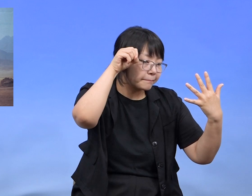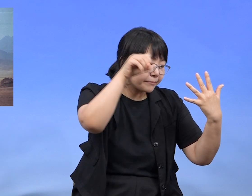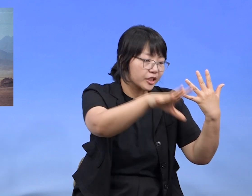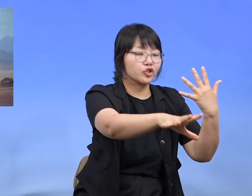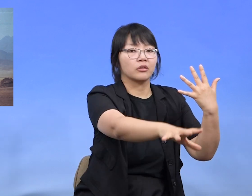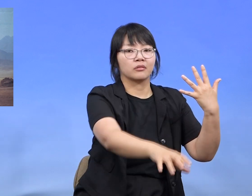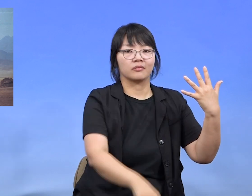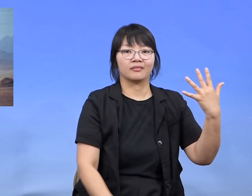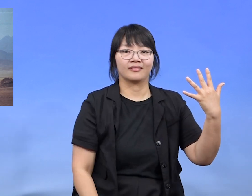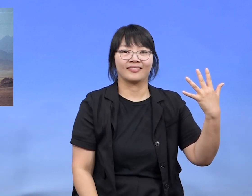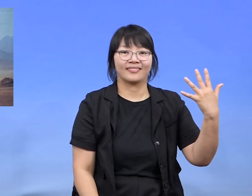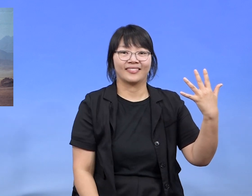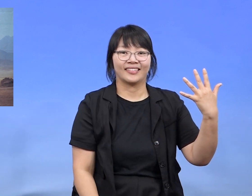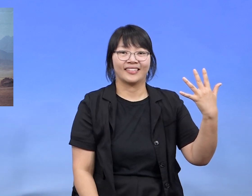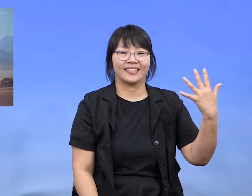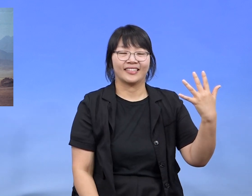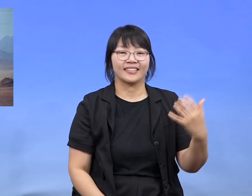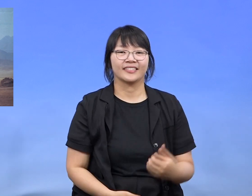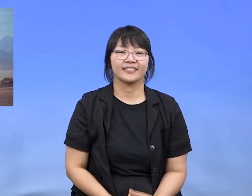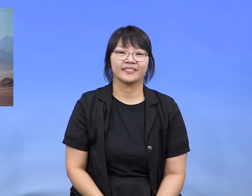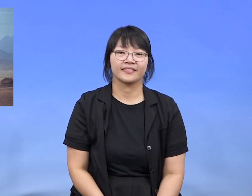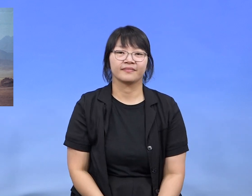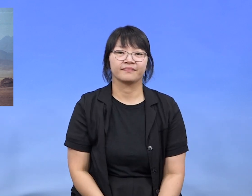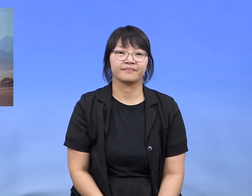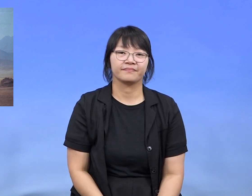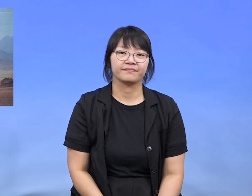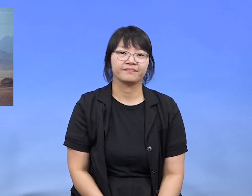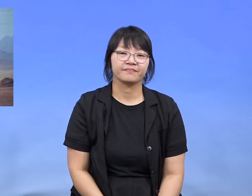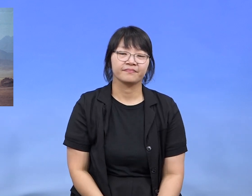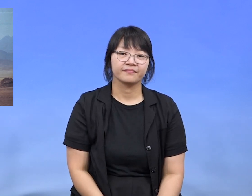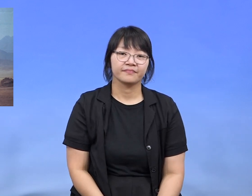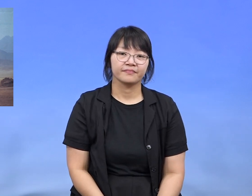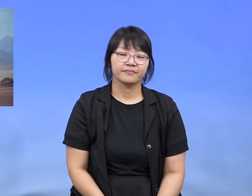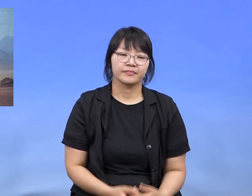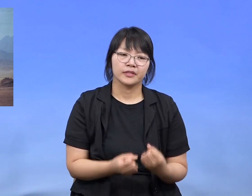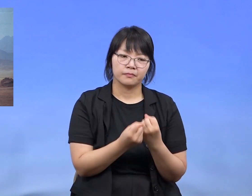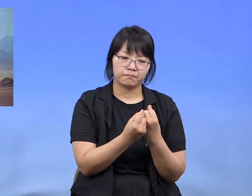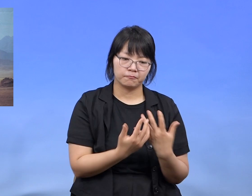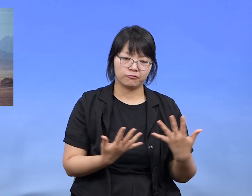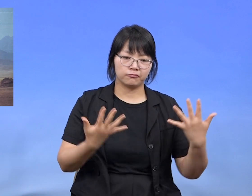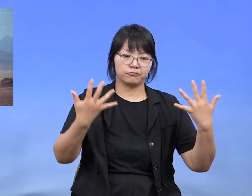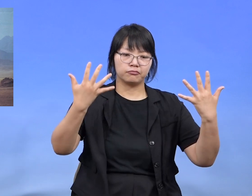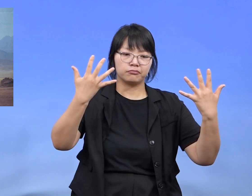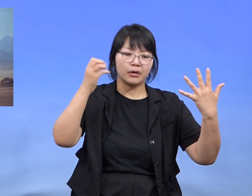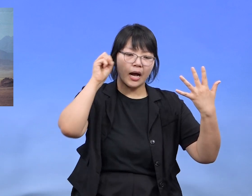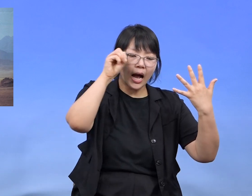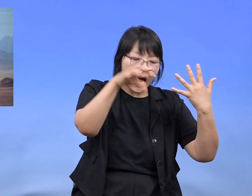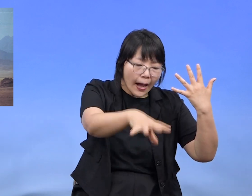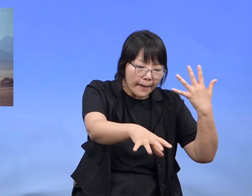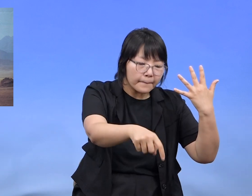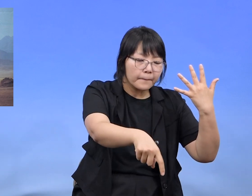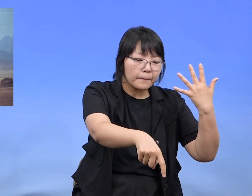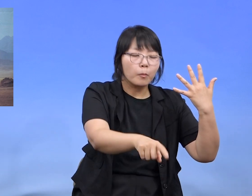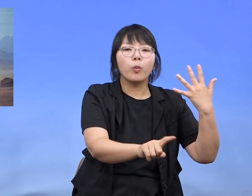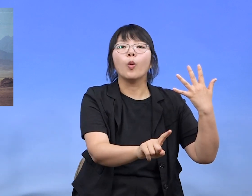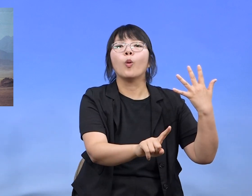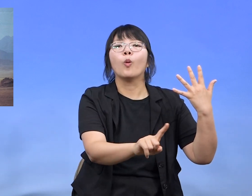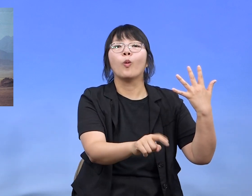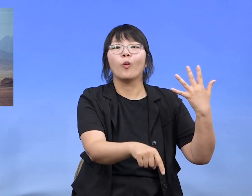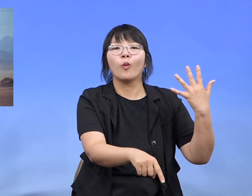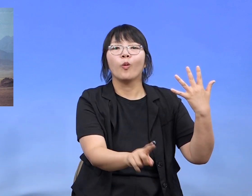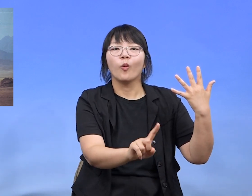앞으로 비추게 할지니라. 자, 금촛대 앞에 뭐가 있었을까요? 네, 그 앞에는